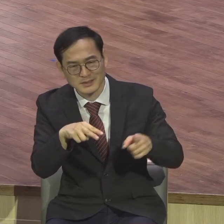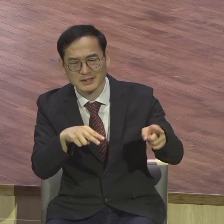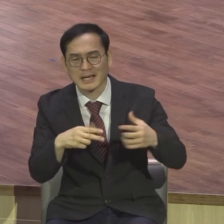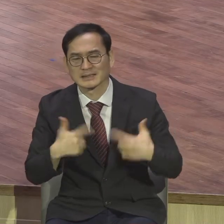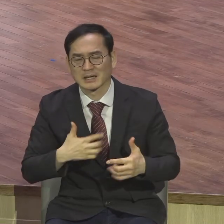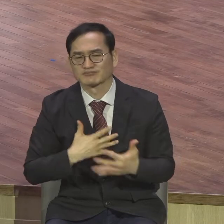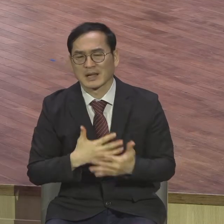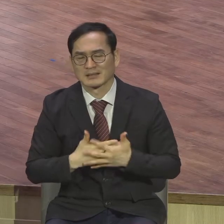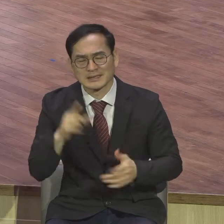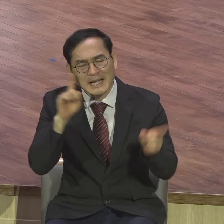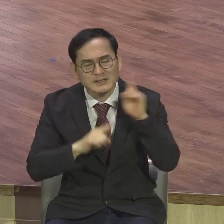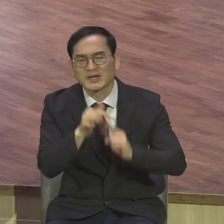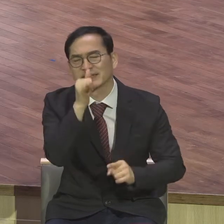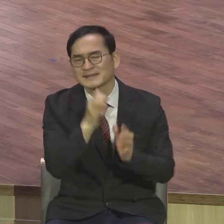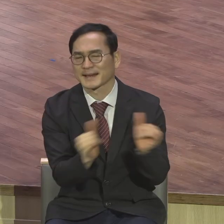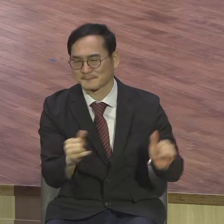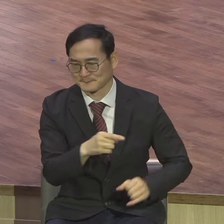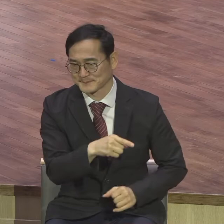말이에요.